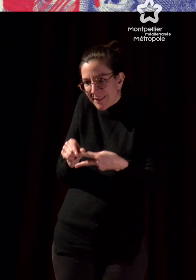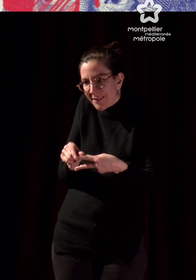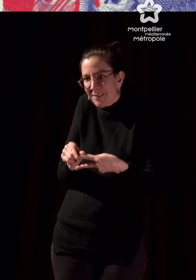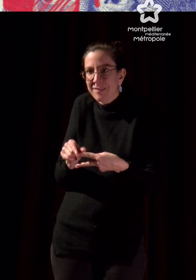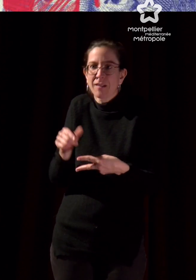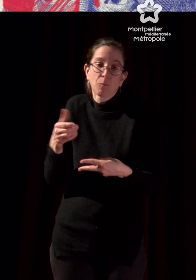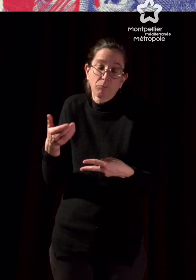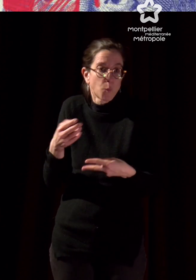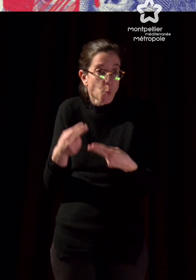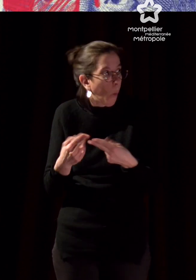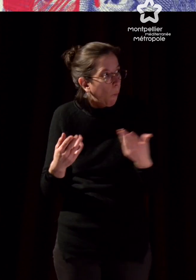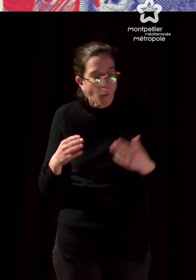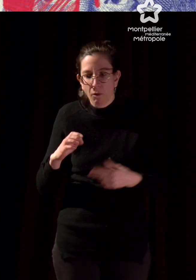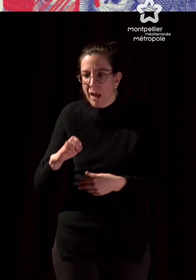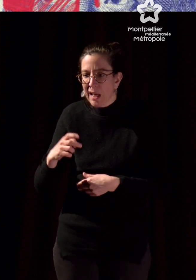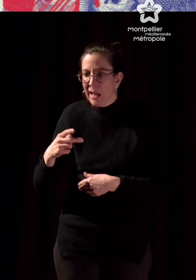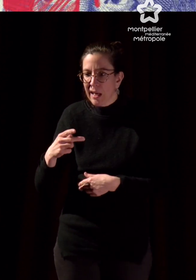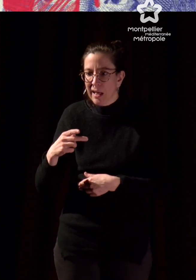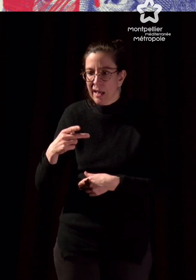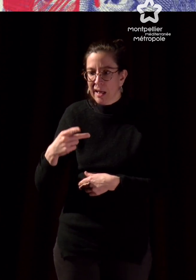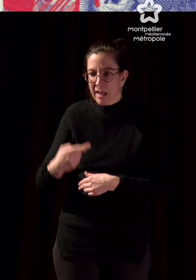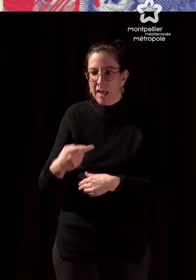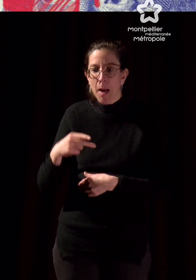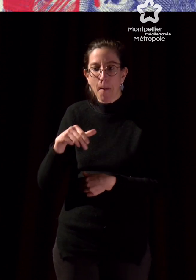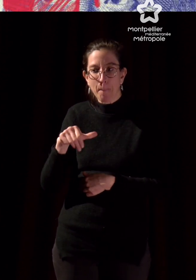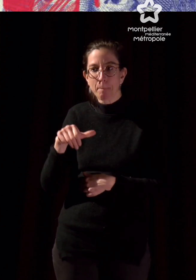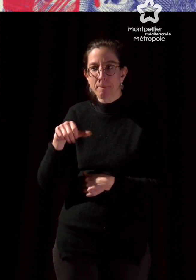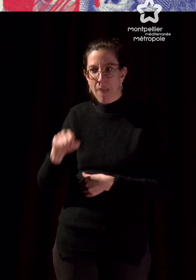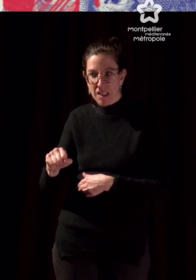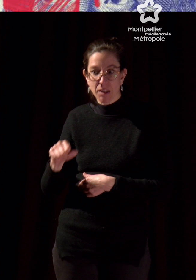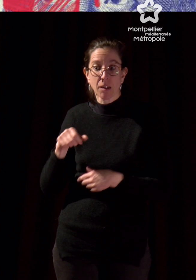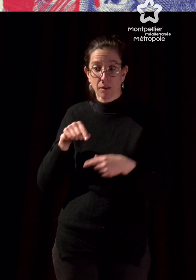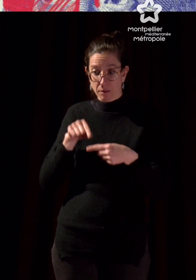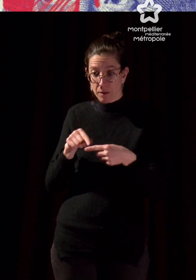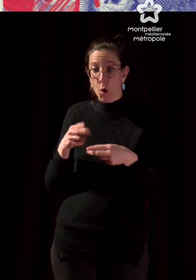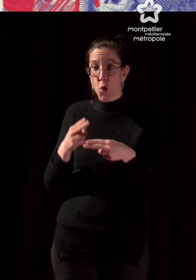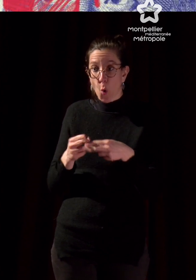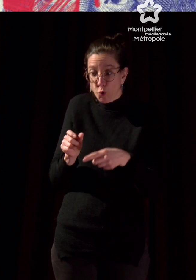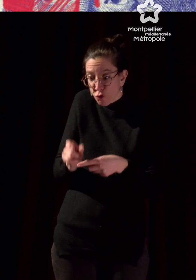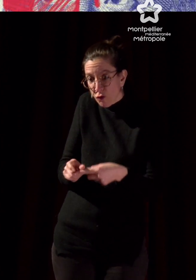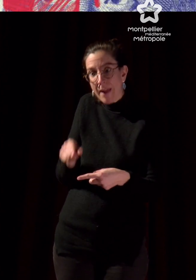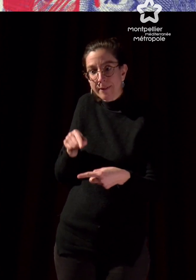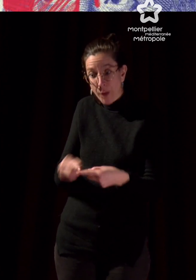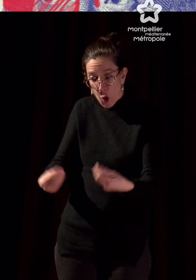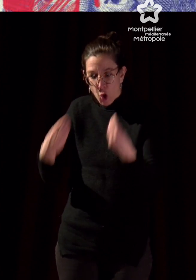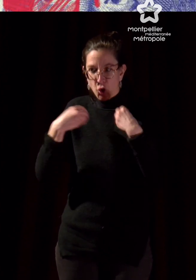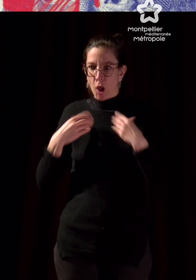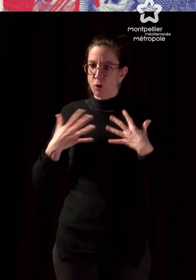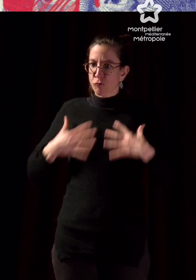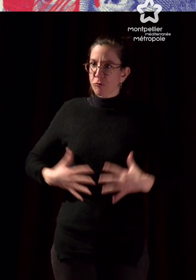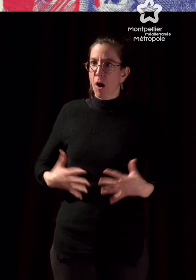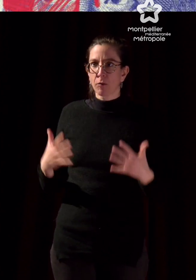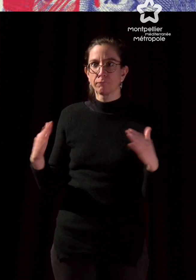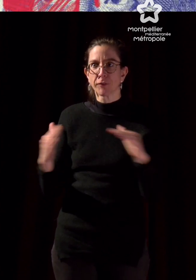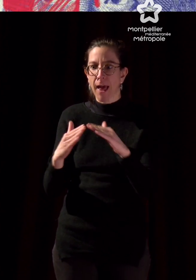son nom, le gène. Et donc, les Tibétains ont une variation de ce gène un peu différente des autres qui fait qu'ils sont adaptés